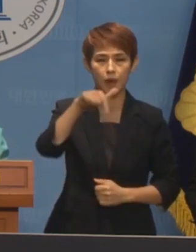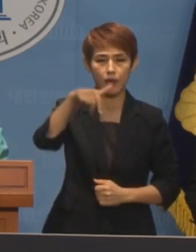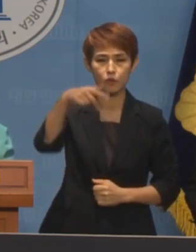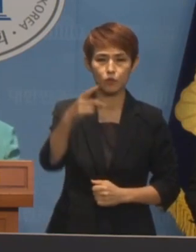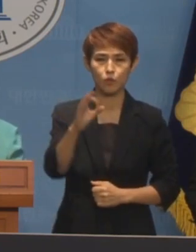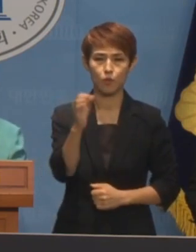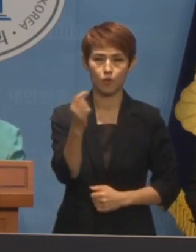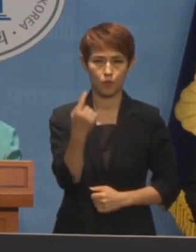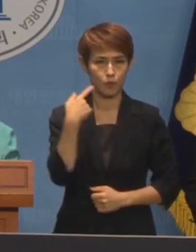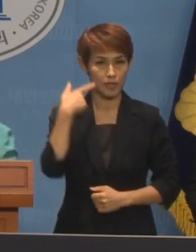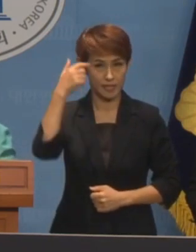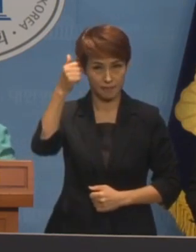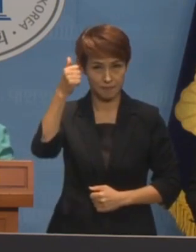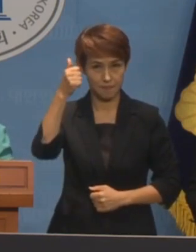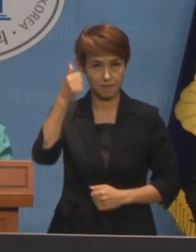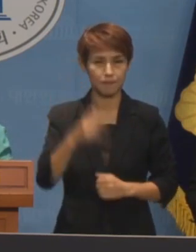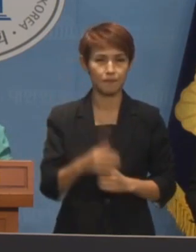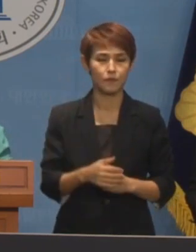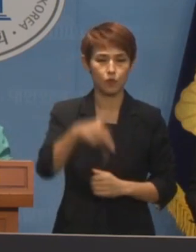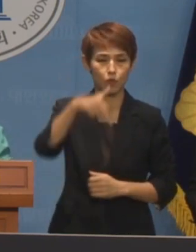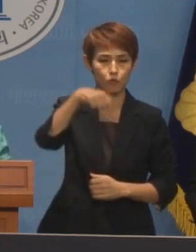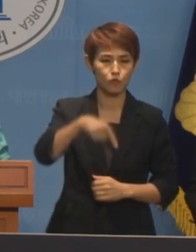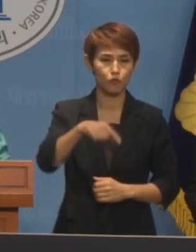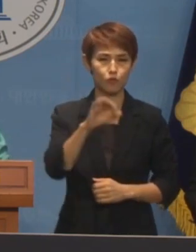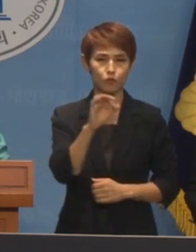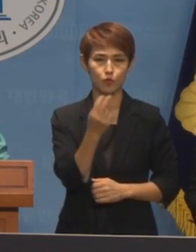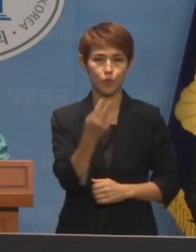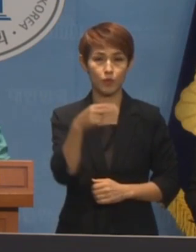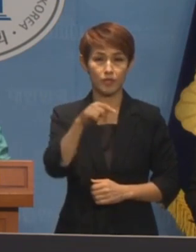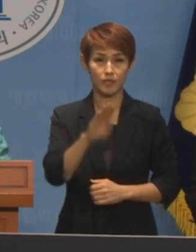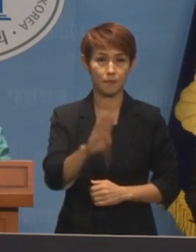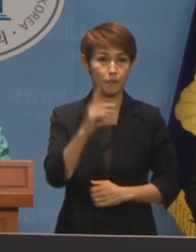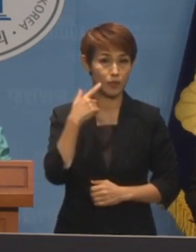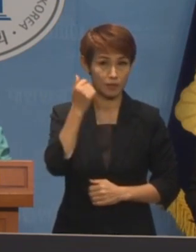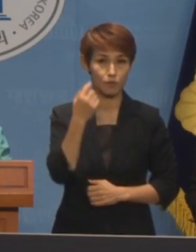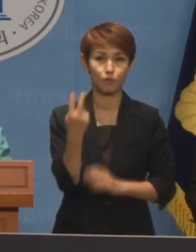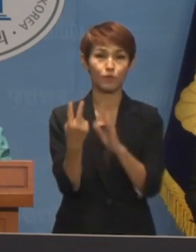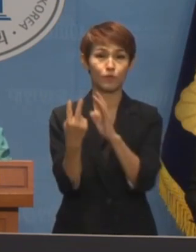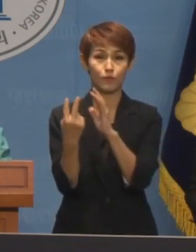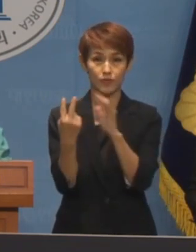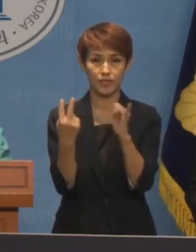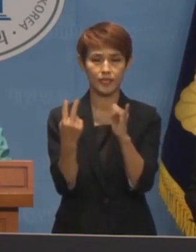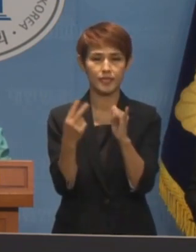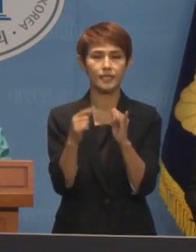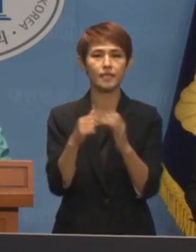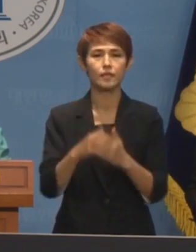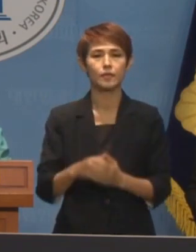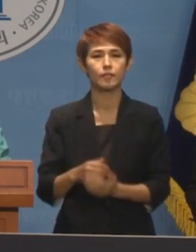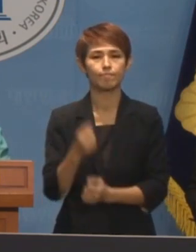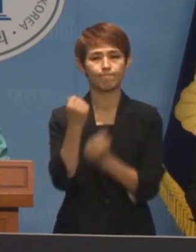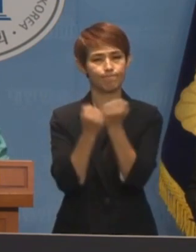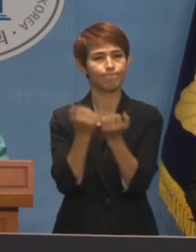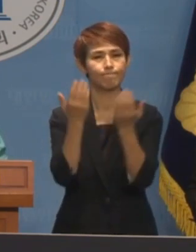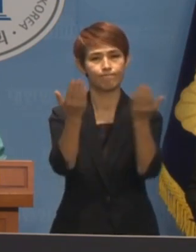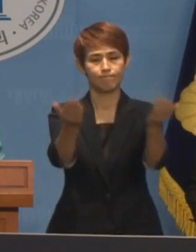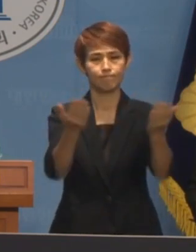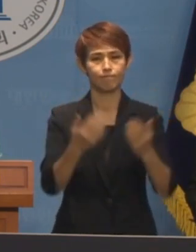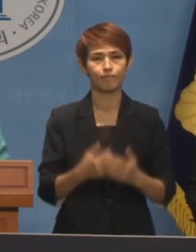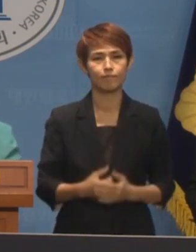또 우리 주요세 목사님 두 분께서 이 기자회견을 하시도록